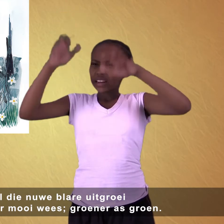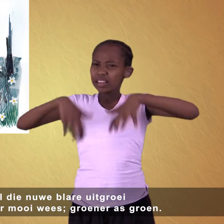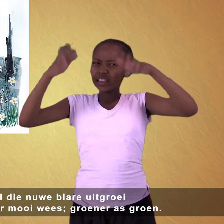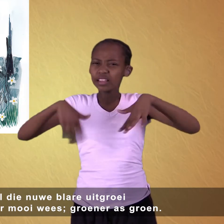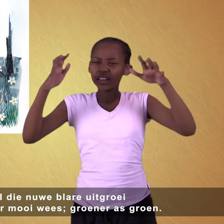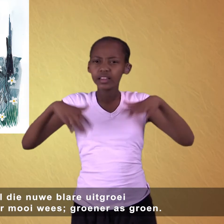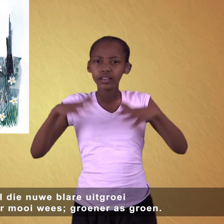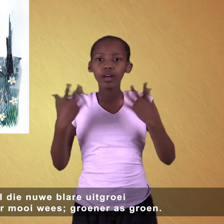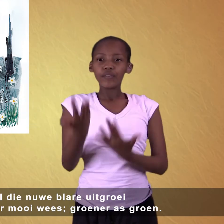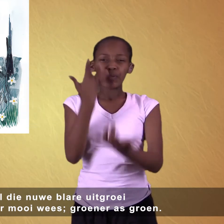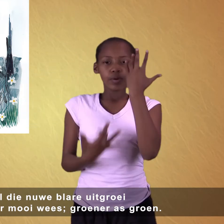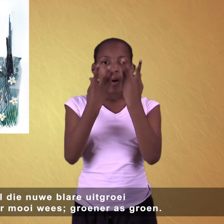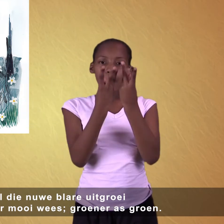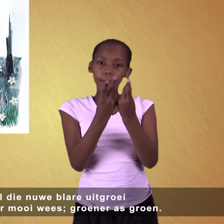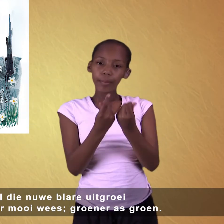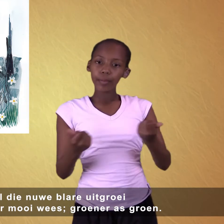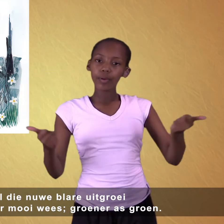sal weer mooi wees, groener as groen.